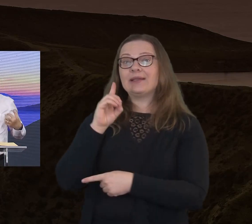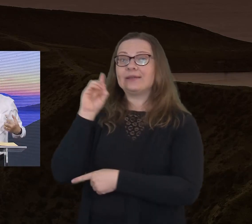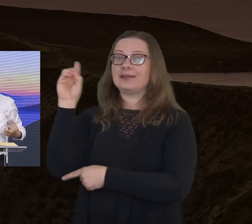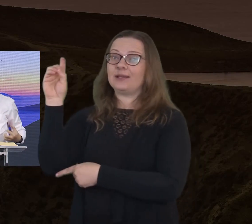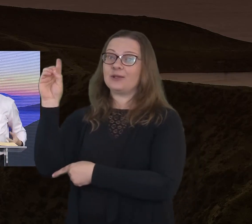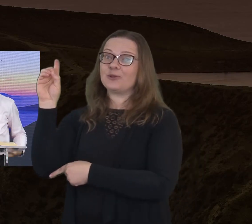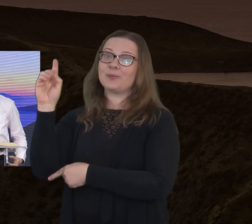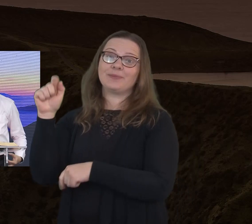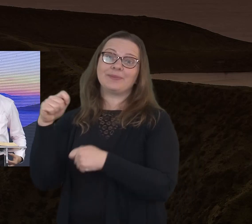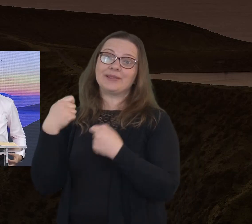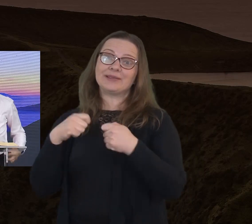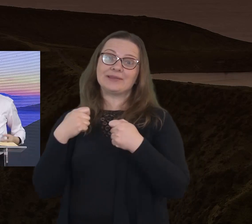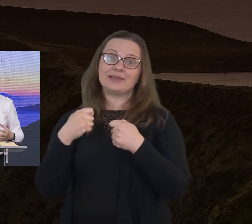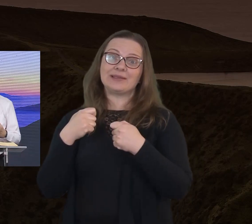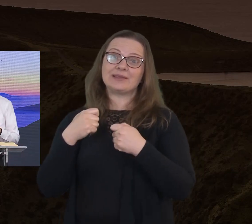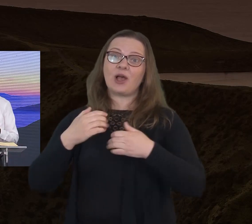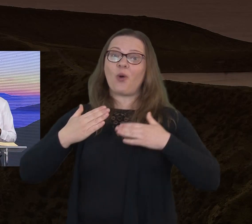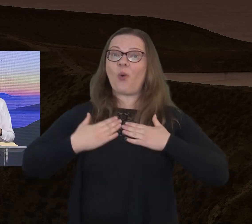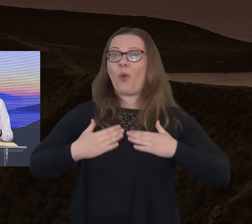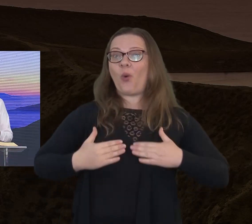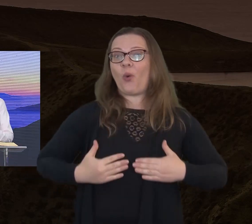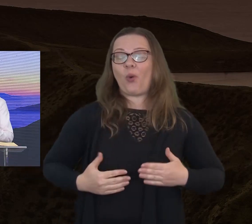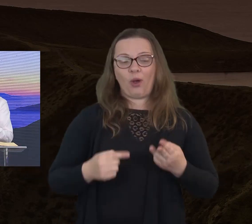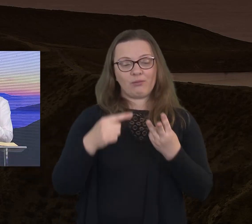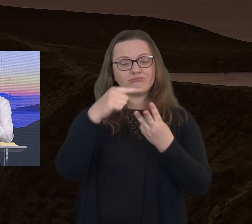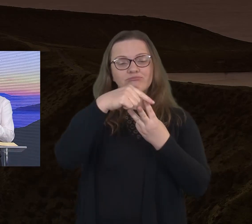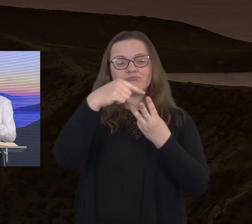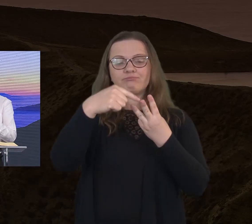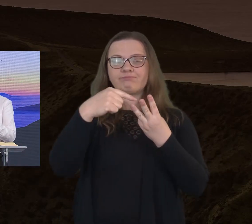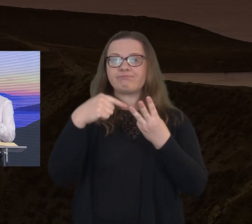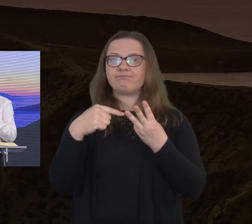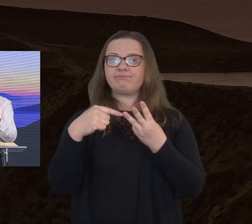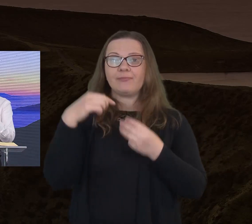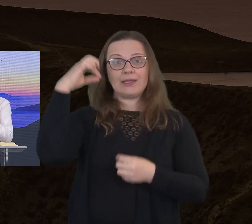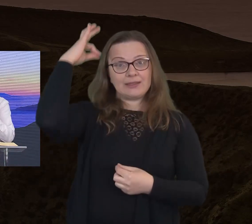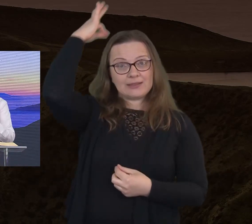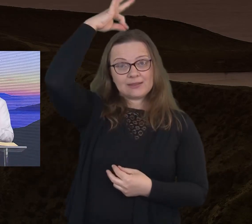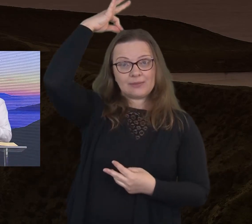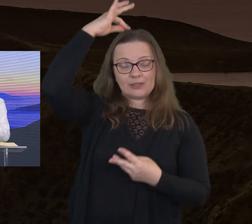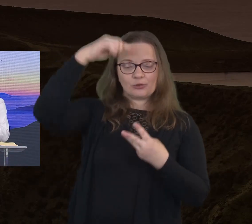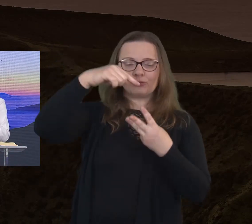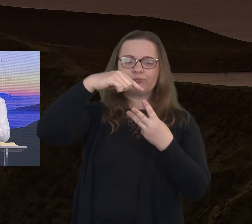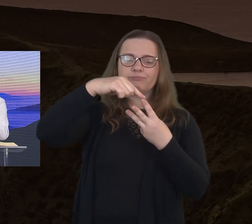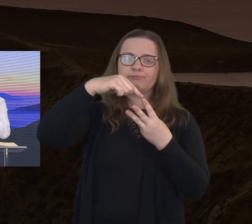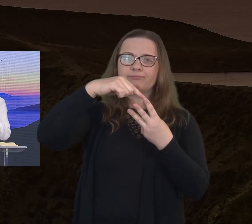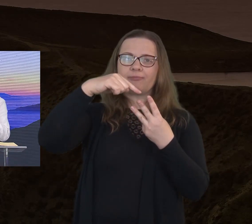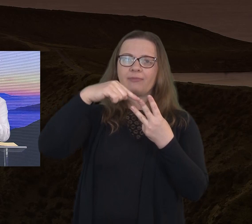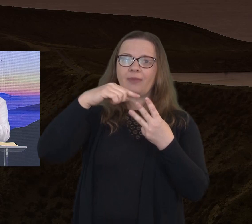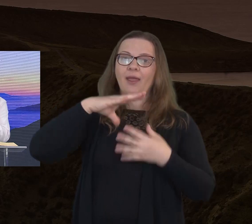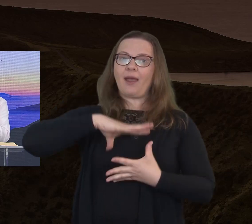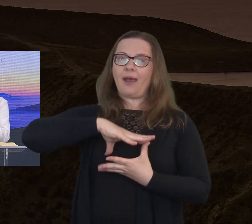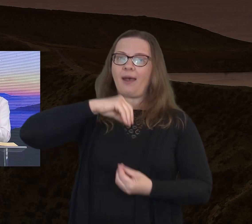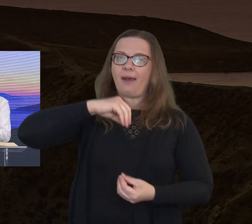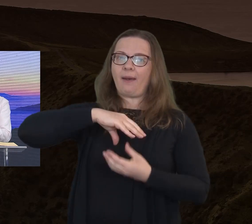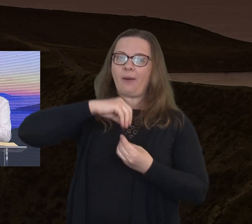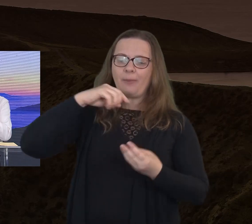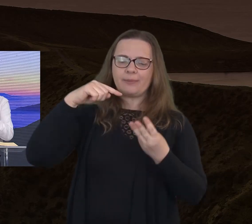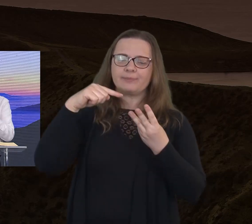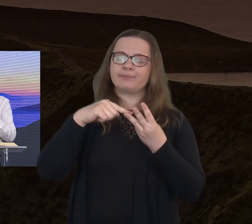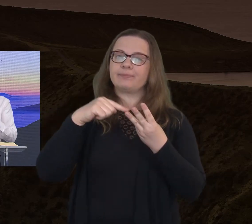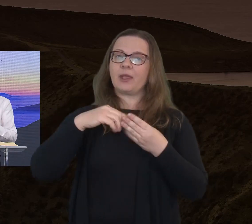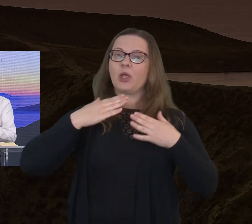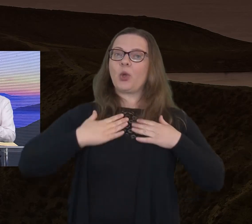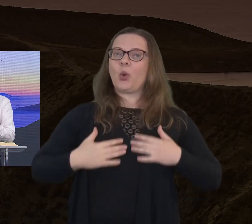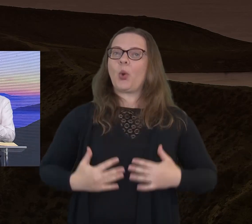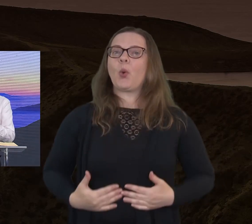ser tripartido. Nós temos 3 partes, temos espírito, alma e corpo. Deus reconectou nosso espírito quando cremos